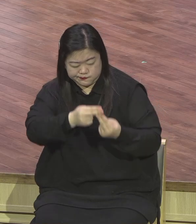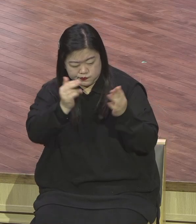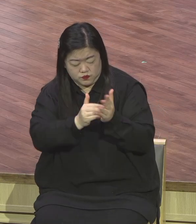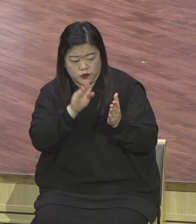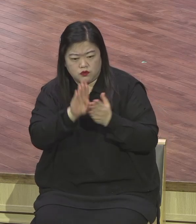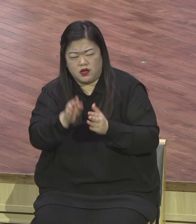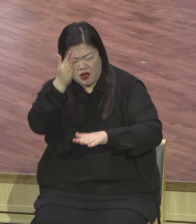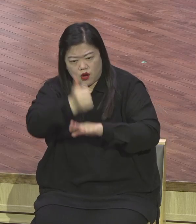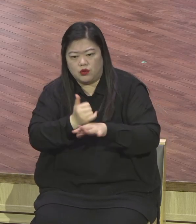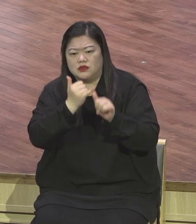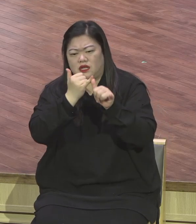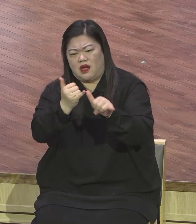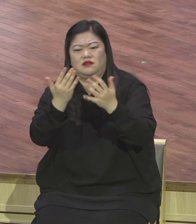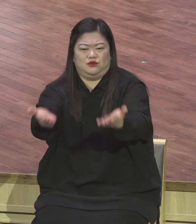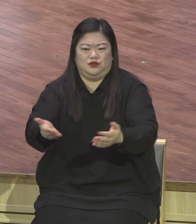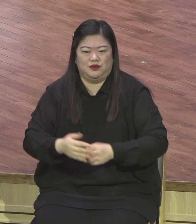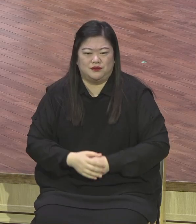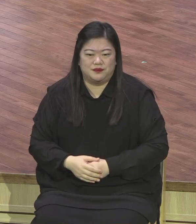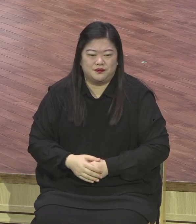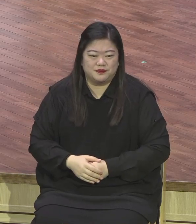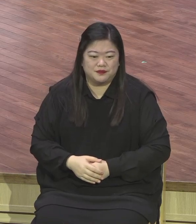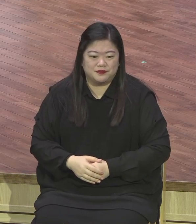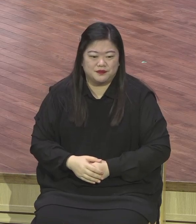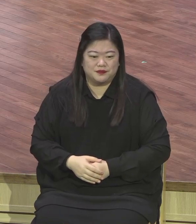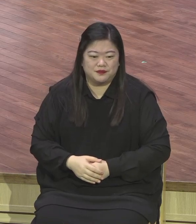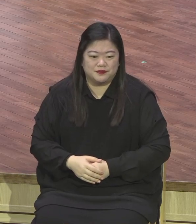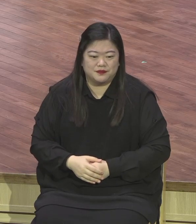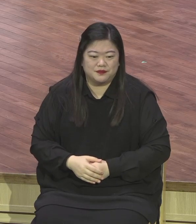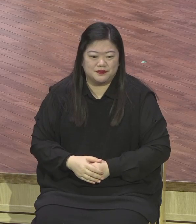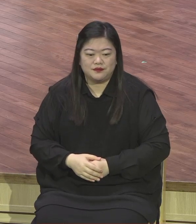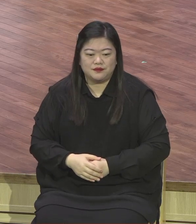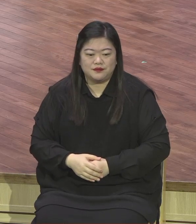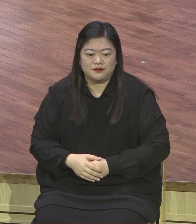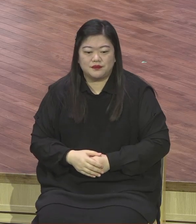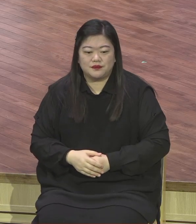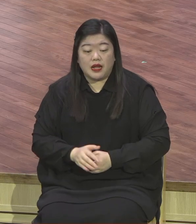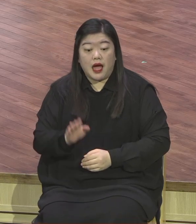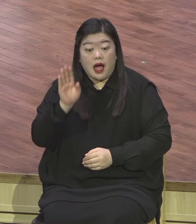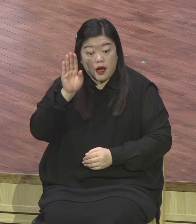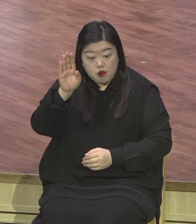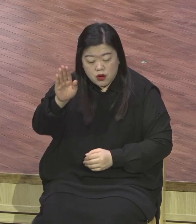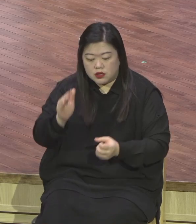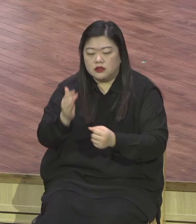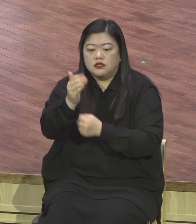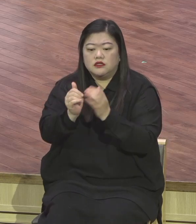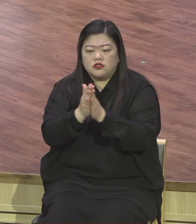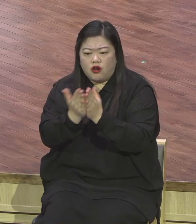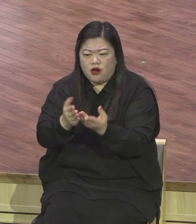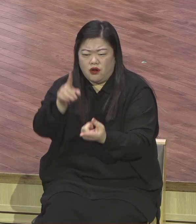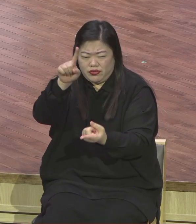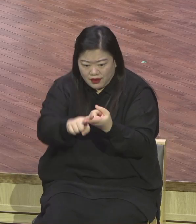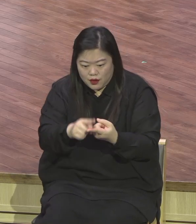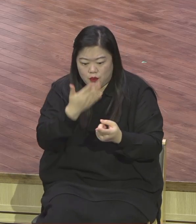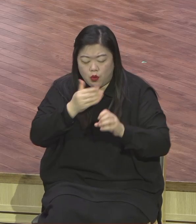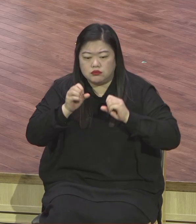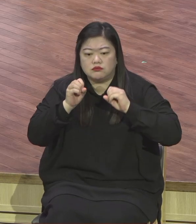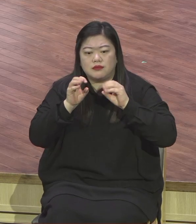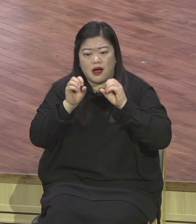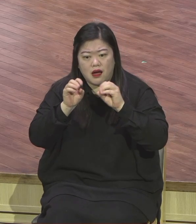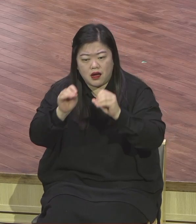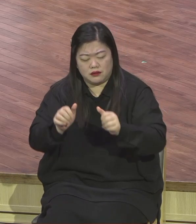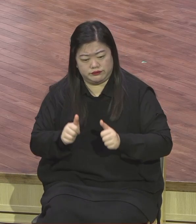상황은요 비단 새롭게 예수 믿는 사람에게서 뿐만 아니라 정말 성경대로 보험을 전하려고 하면